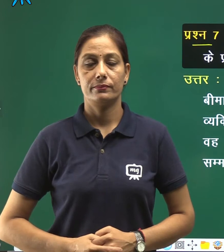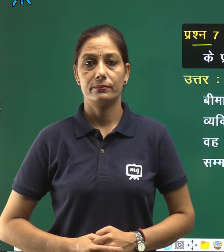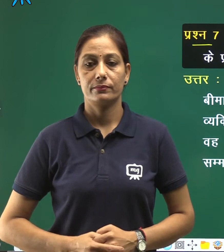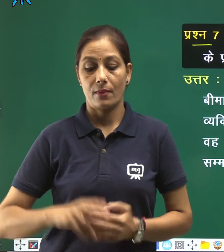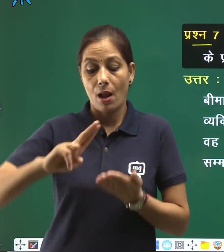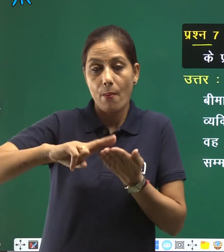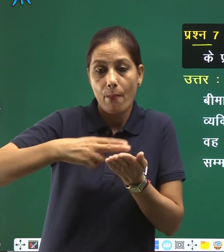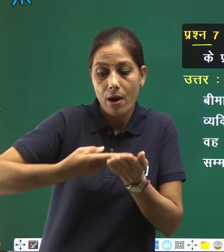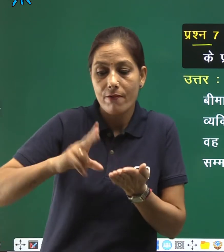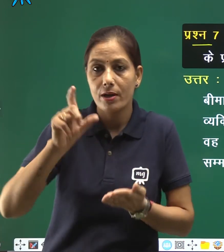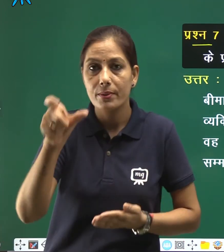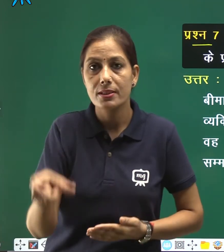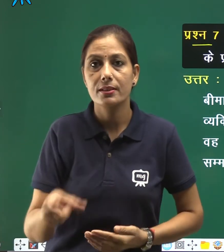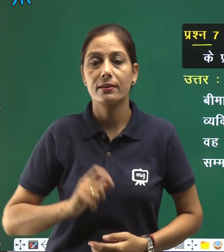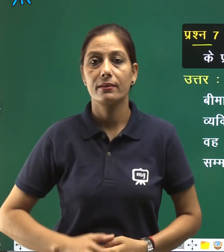पान वाले की